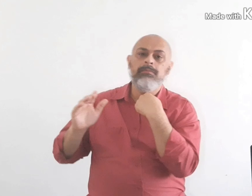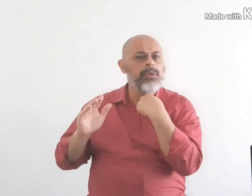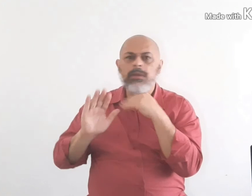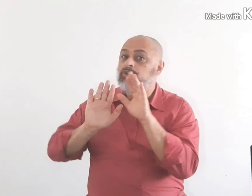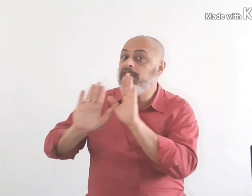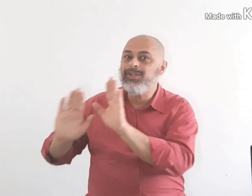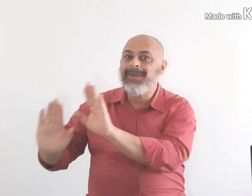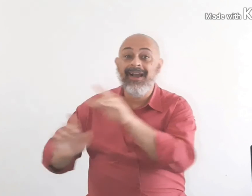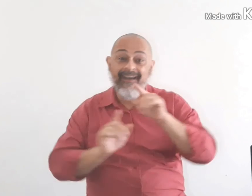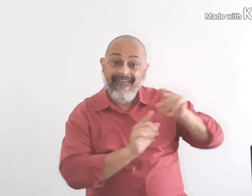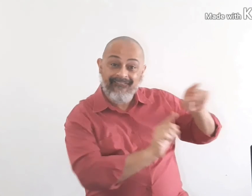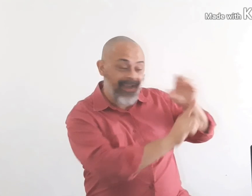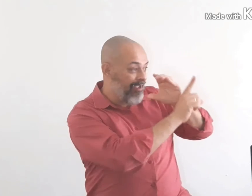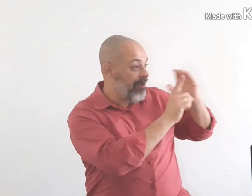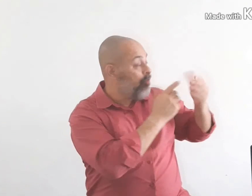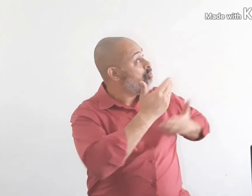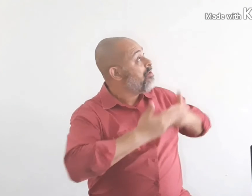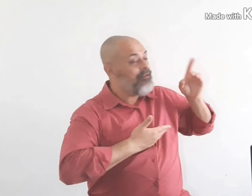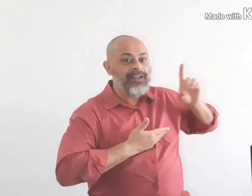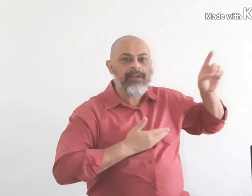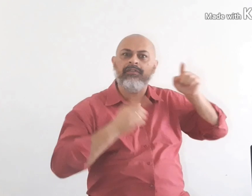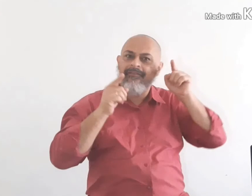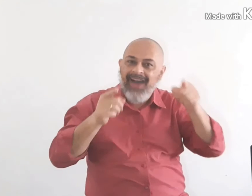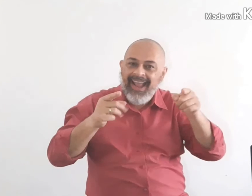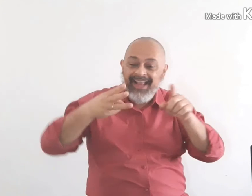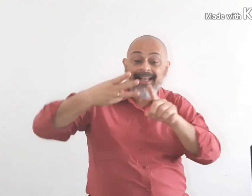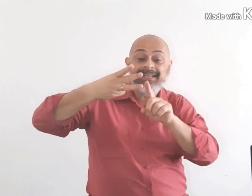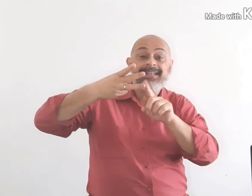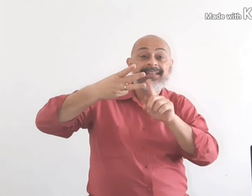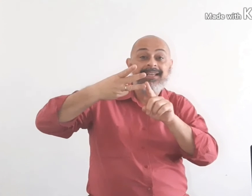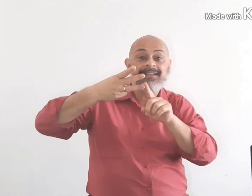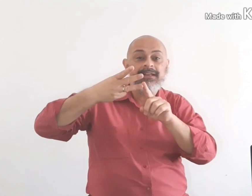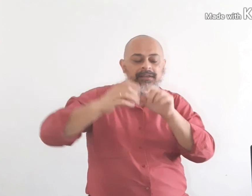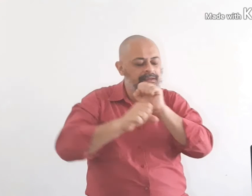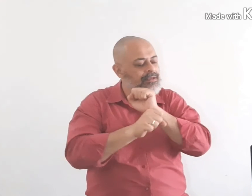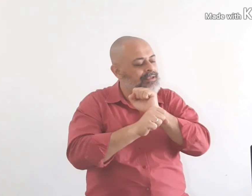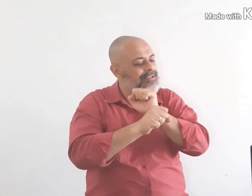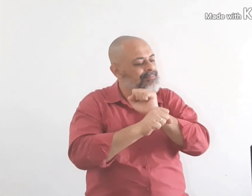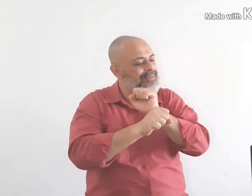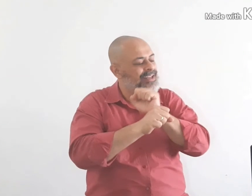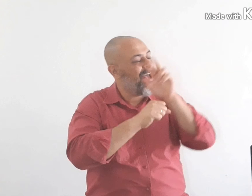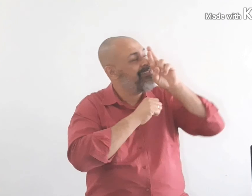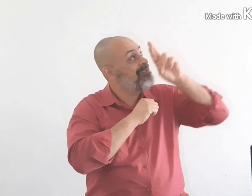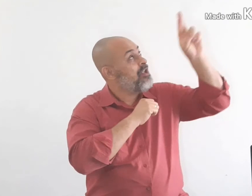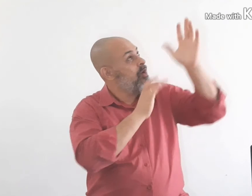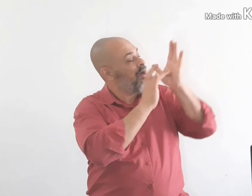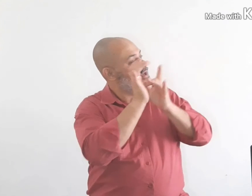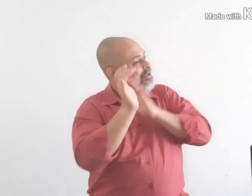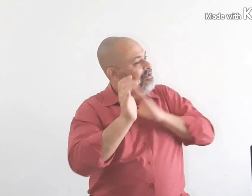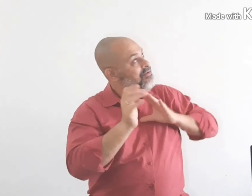Senhor. E, gente, aguardemos em santidade o nosso Senhor, esperando